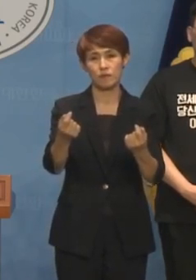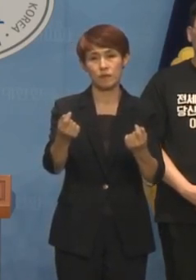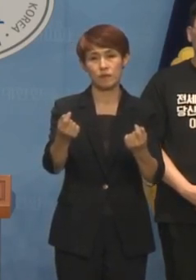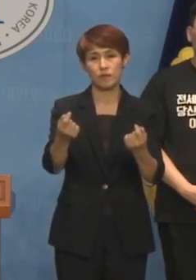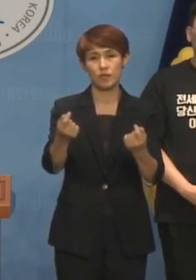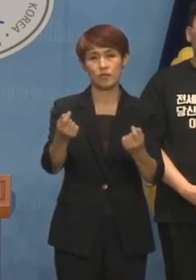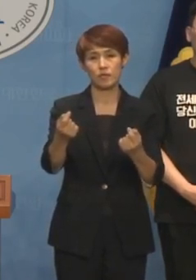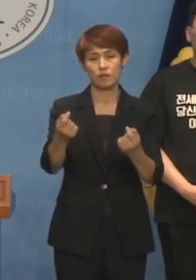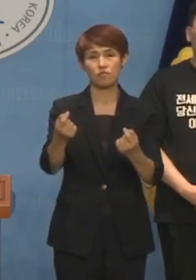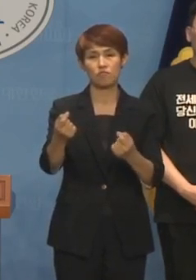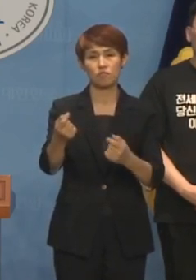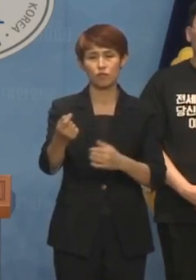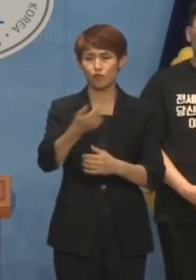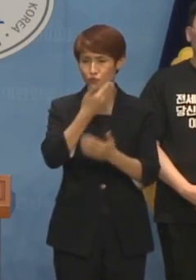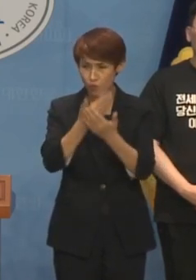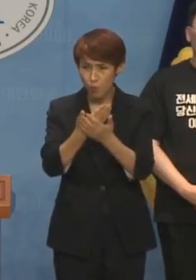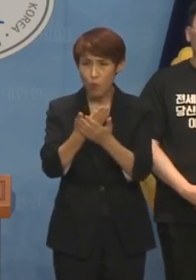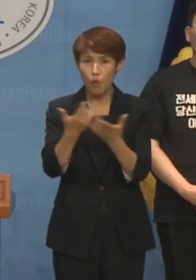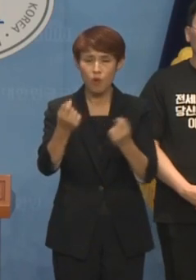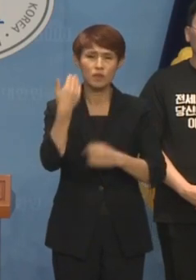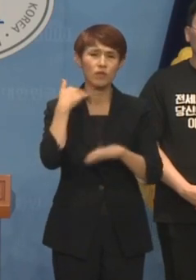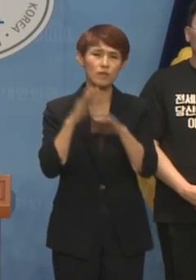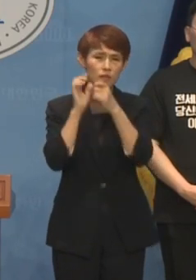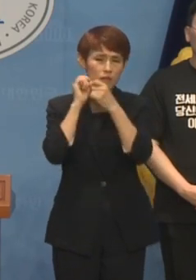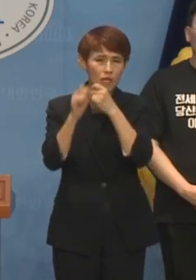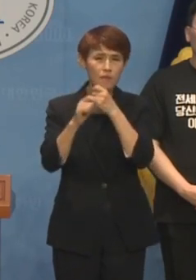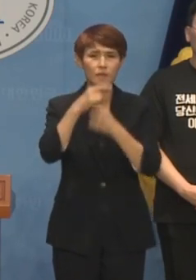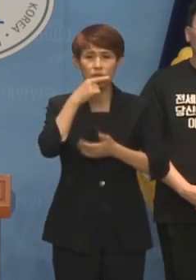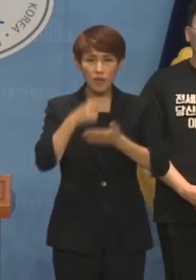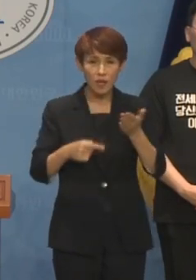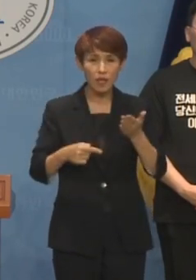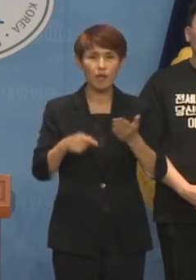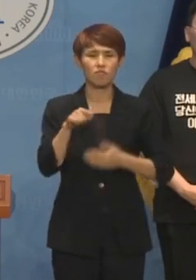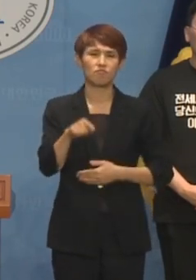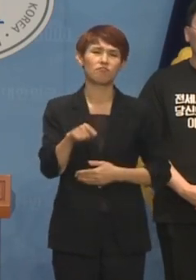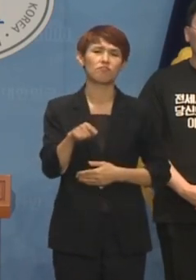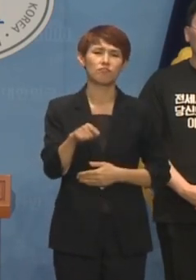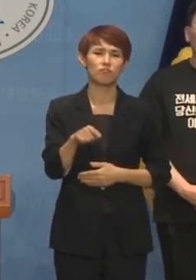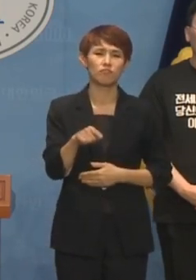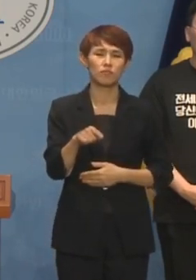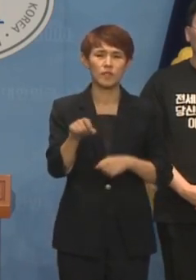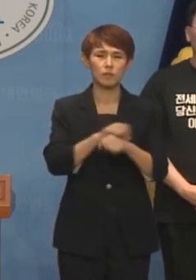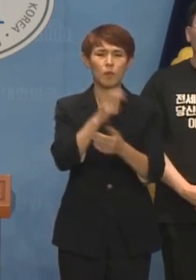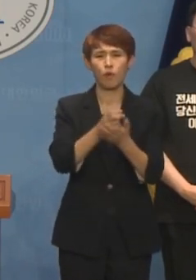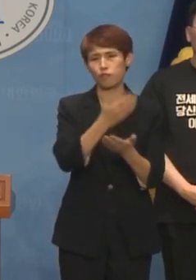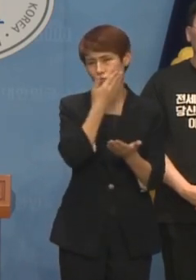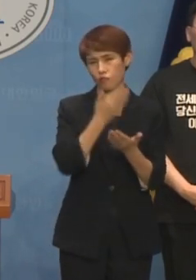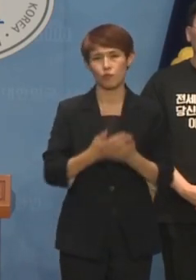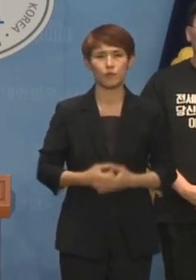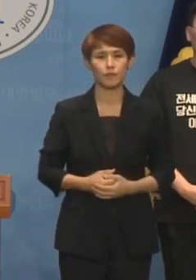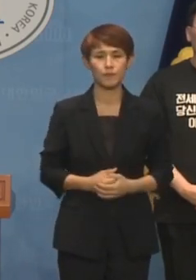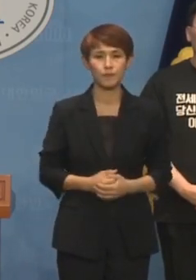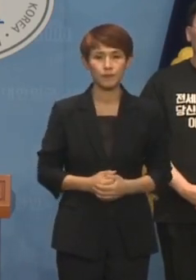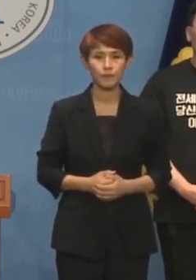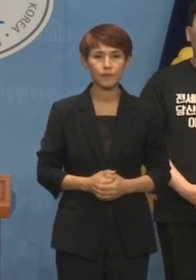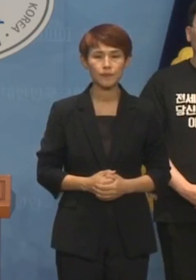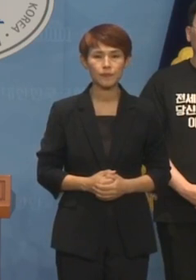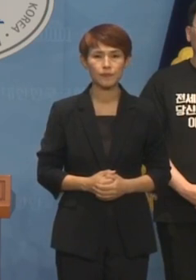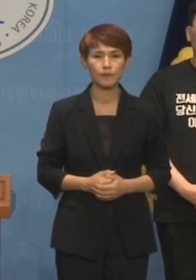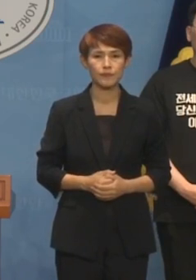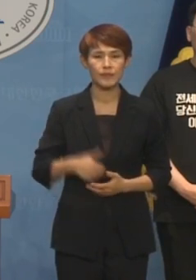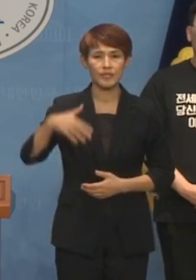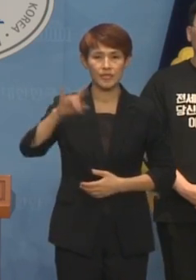그런 정도의 중요성을 갖고 있는 것이 또 민생 현안에서는 전세 사기 특별법이라고 생각해요. 그래서